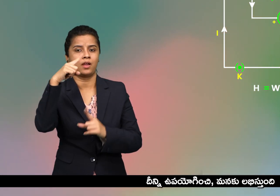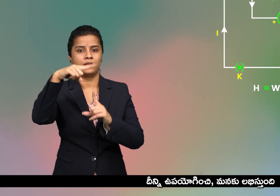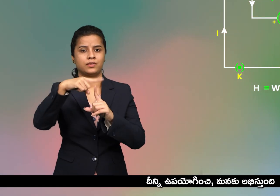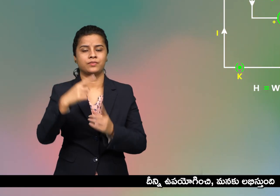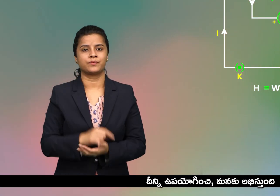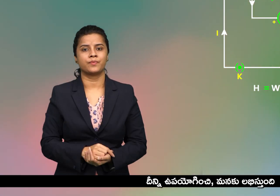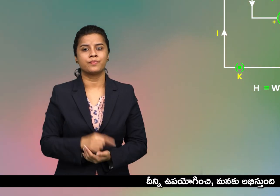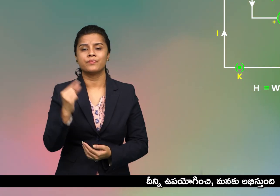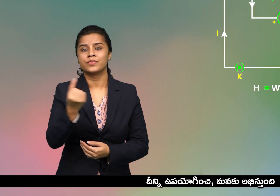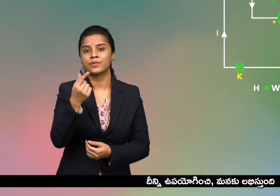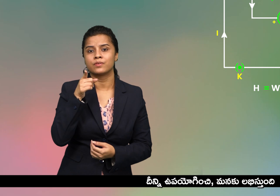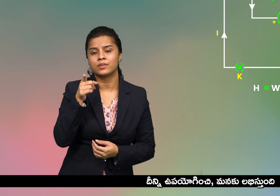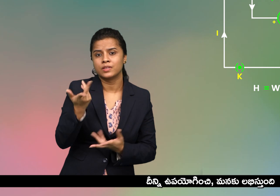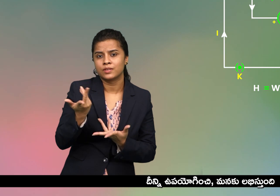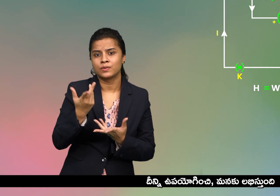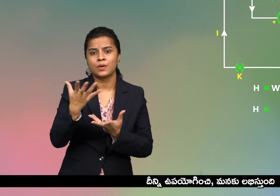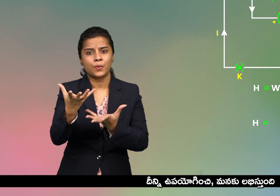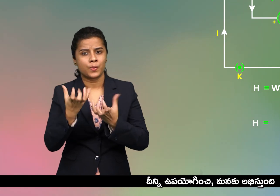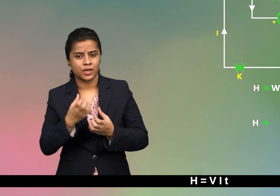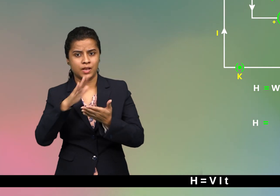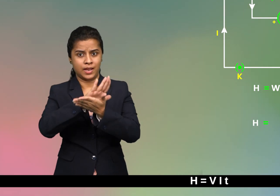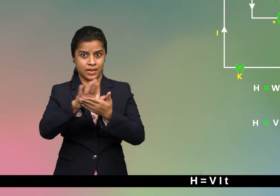దీన్ని ఉపయోగించి మనకు లభిస్తుంది.